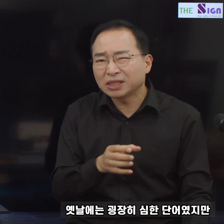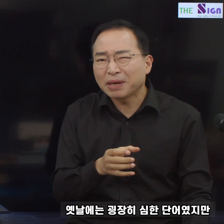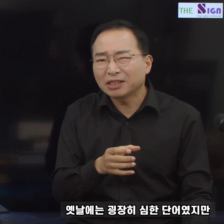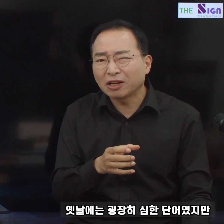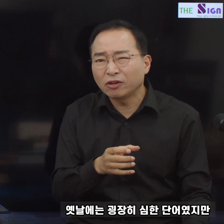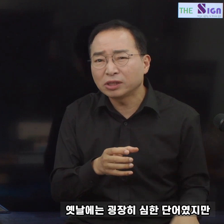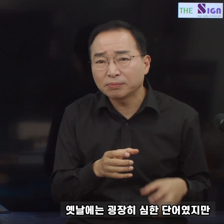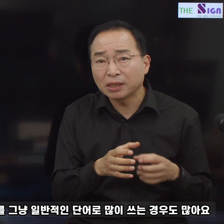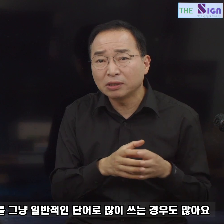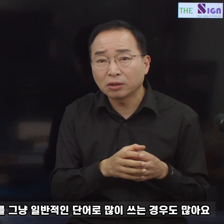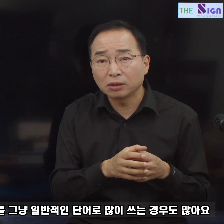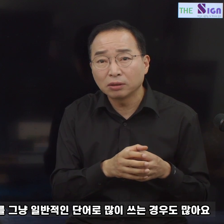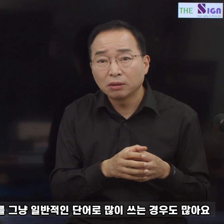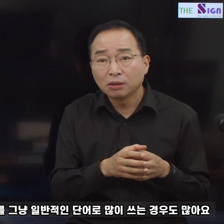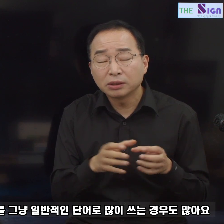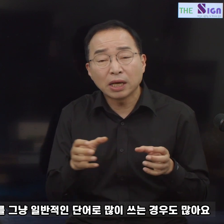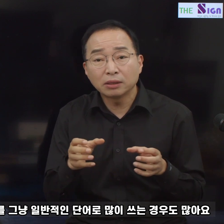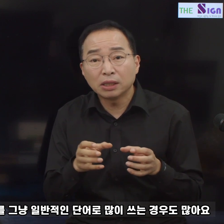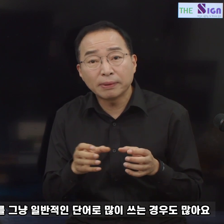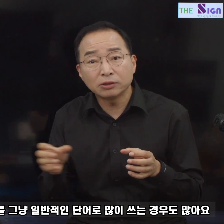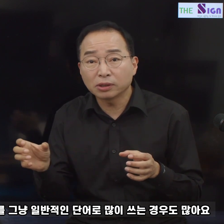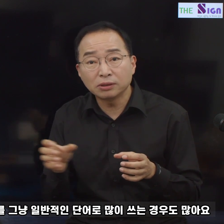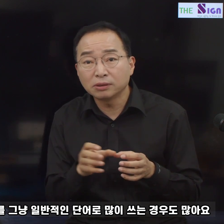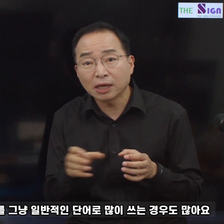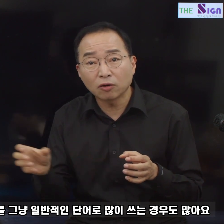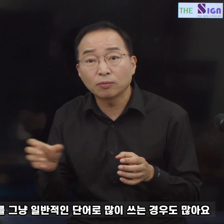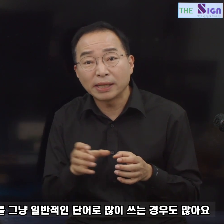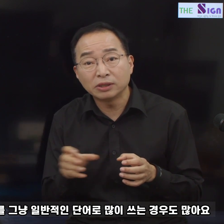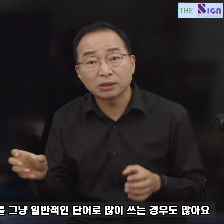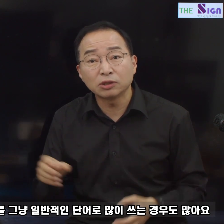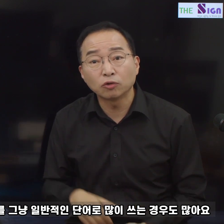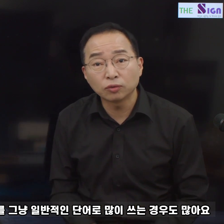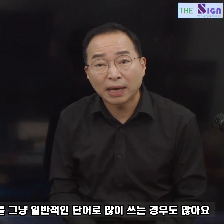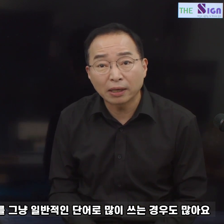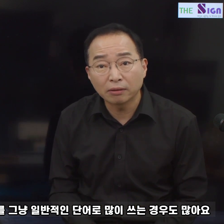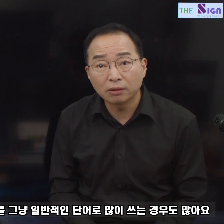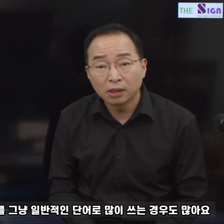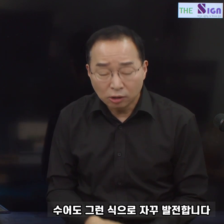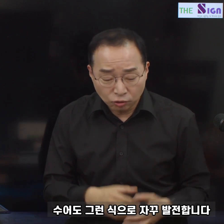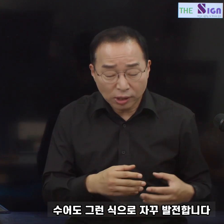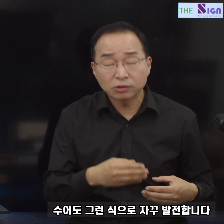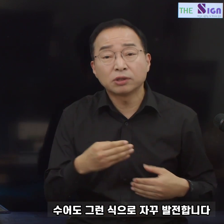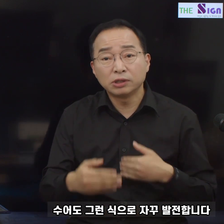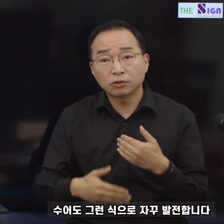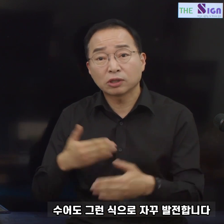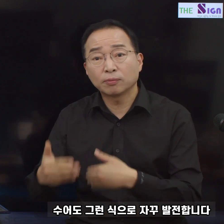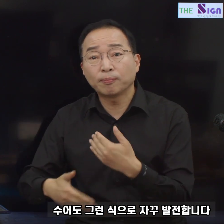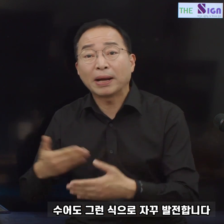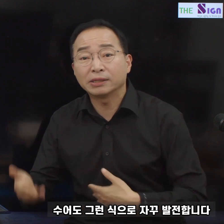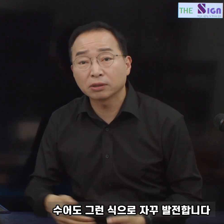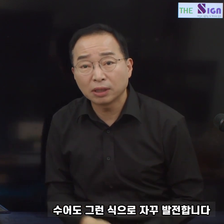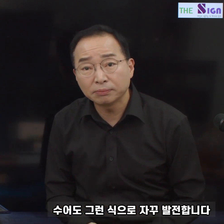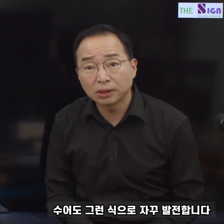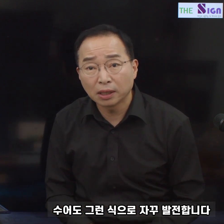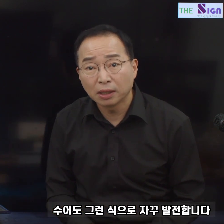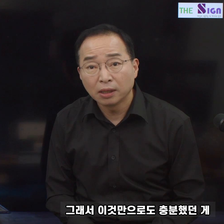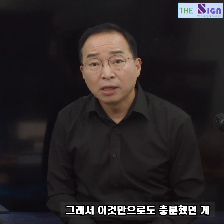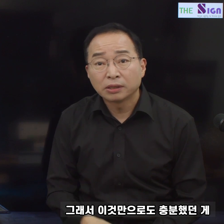심한 단어였지만 이거를 그냥 일반적인 단어로 많이 쓰는 경우도 많아요. 수화도 그런 식으로 자꾸 발전합니다.